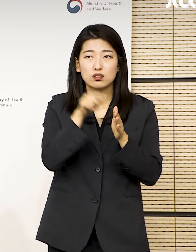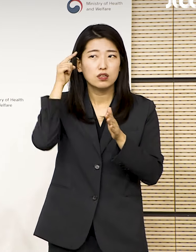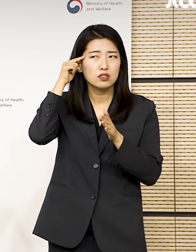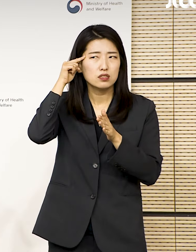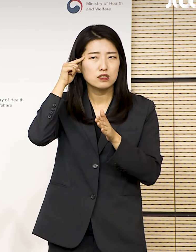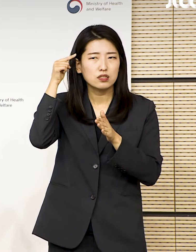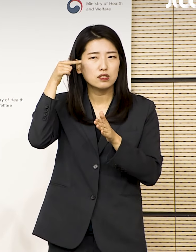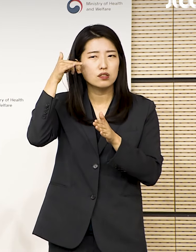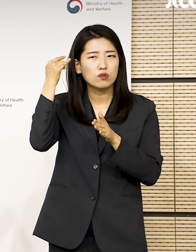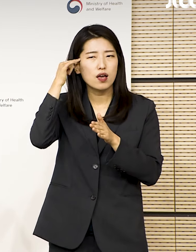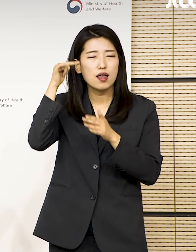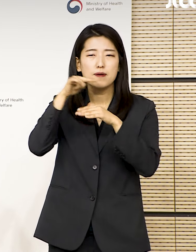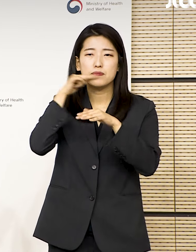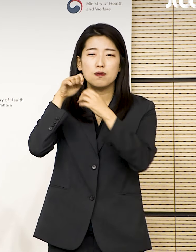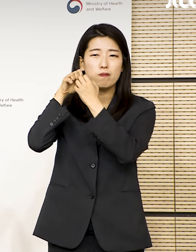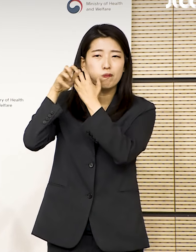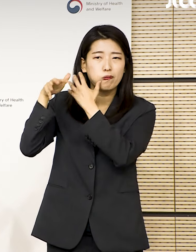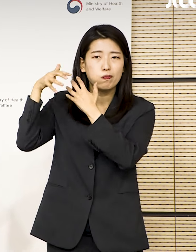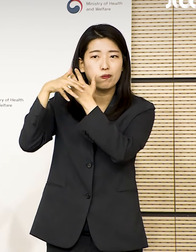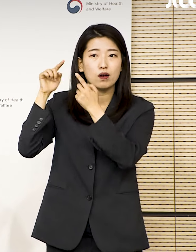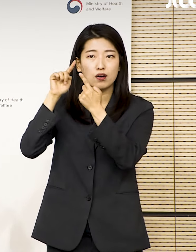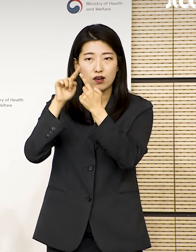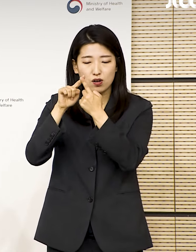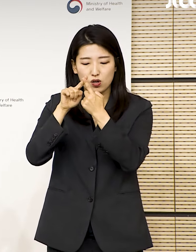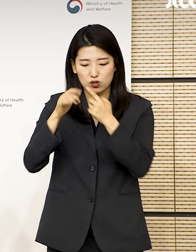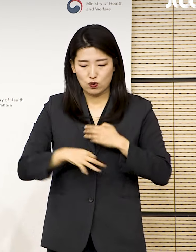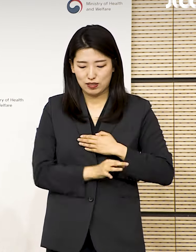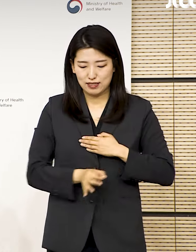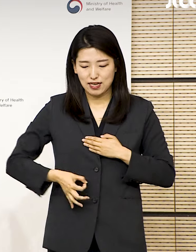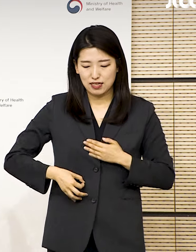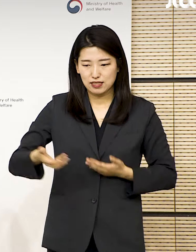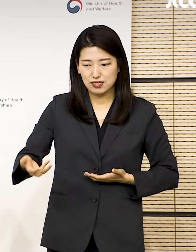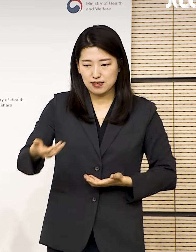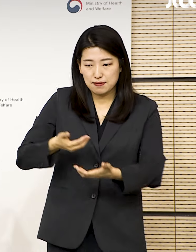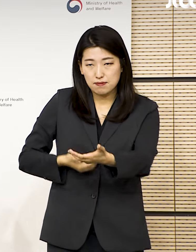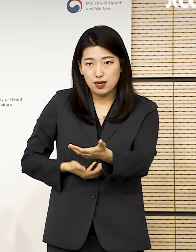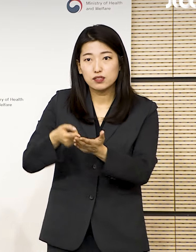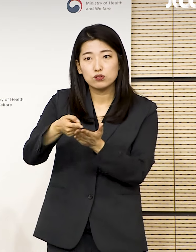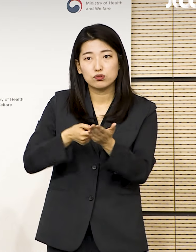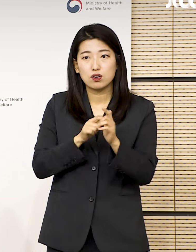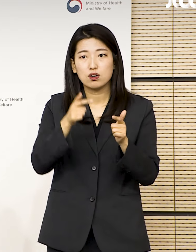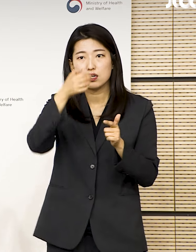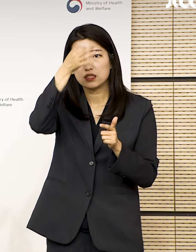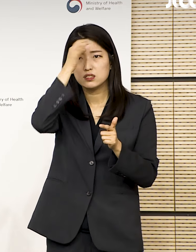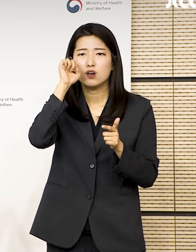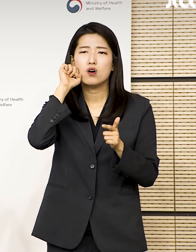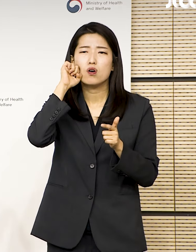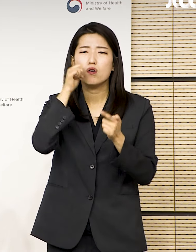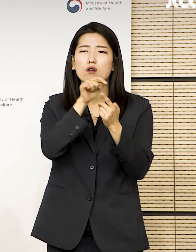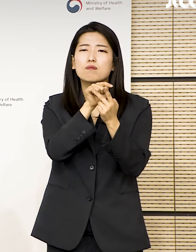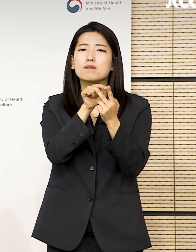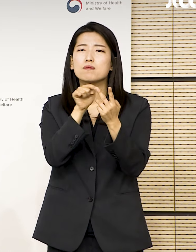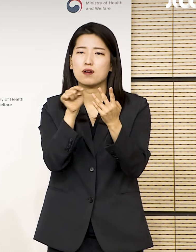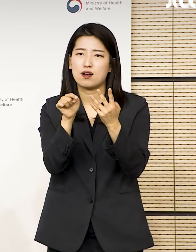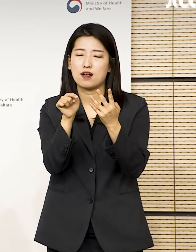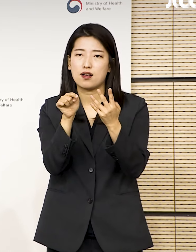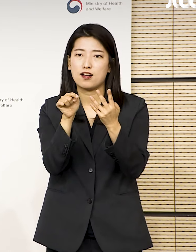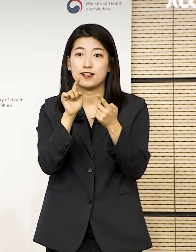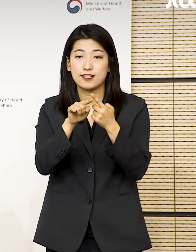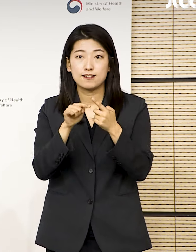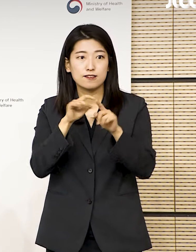등 뇌혈관 질환과 장기 이식 등 고위험 고난도 필수의료 행위에 대한 보상강화 방안을